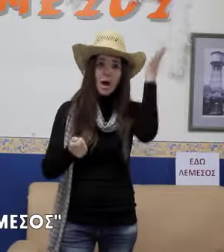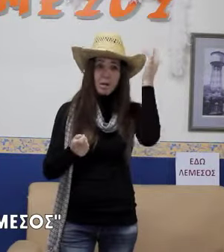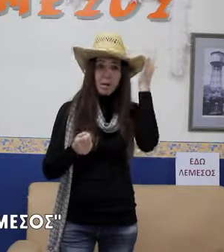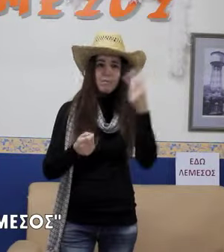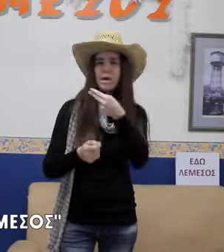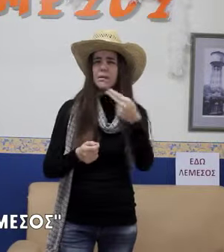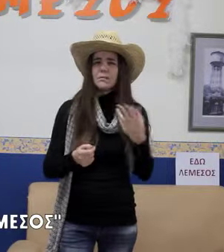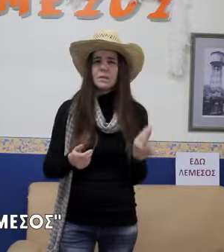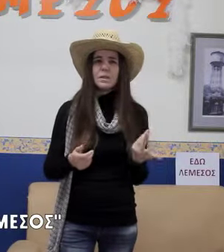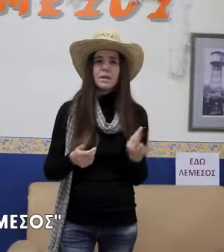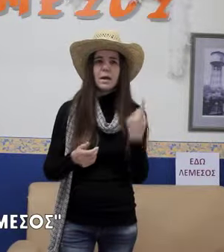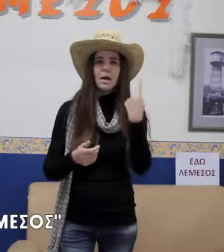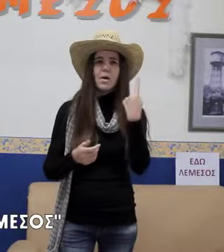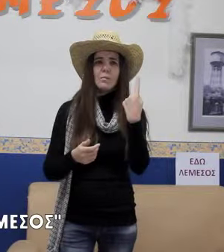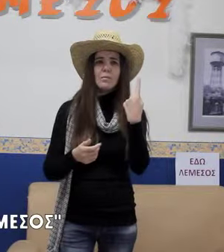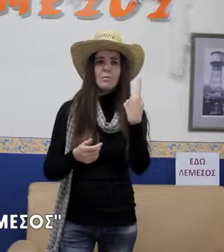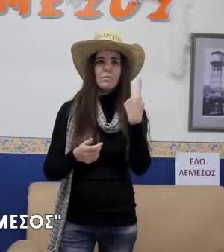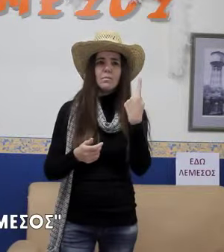θέμα «Μία άλλη όψη του καρναβαλιού».